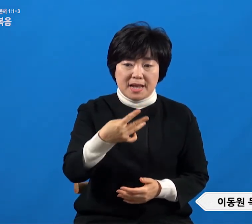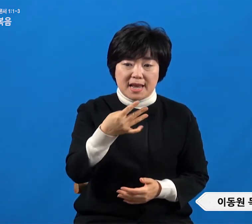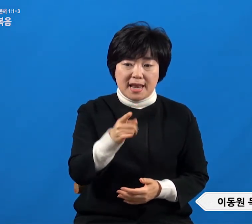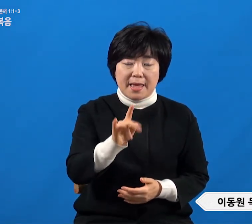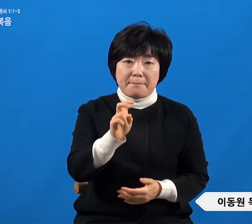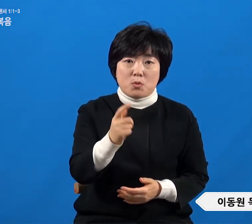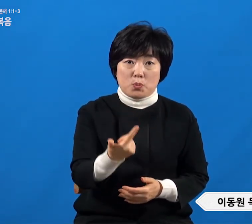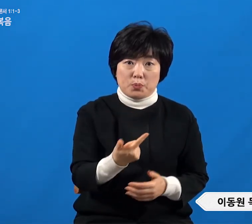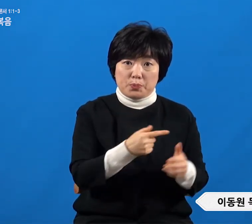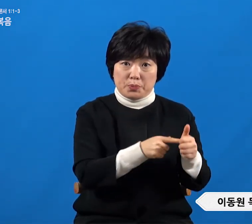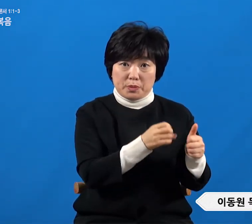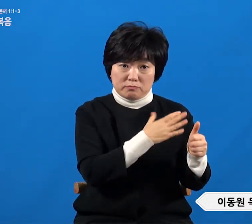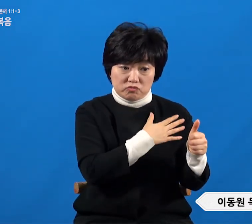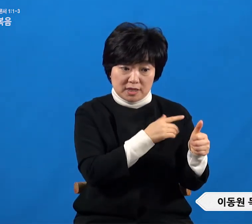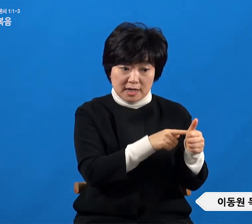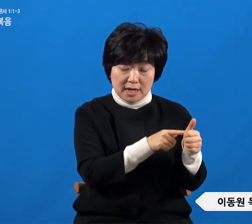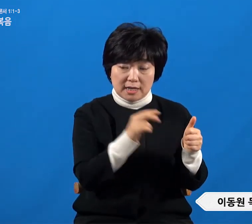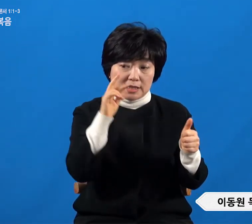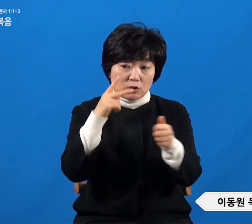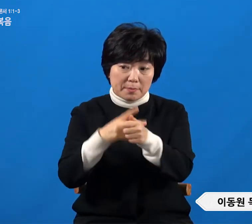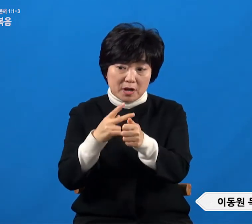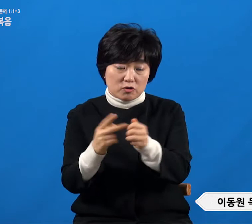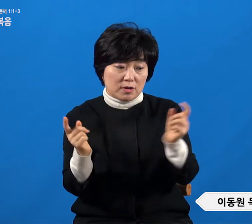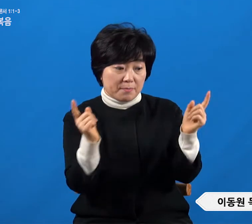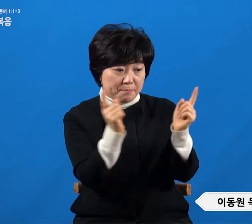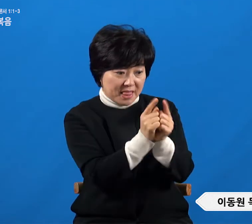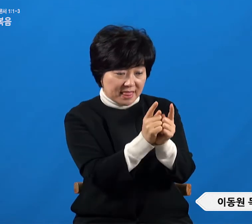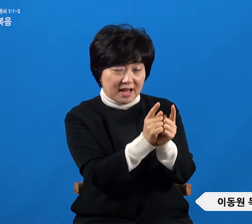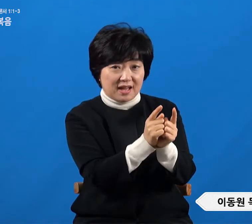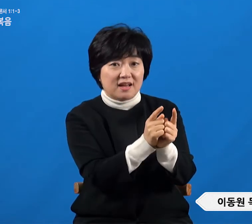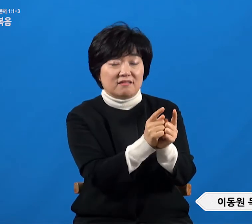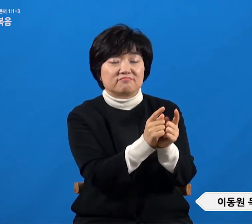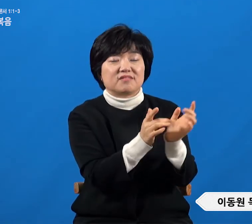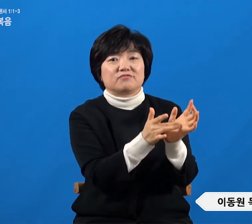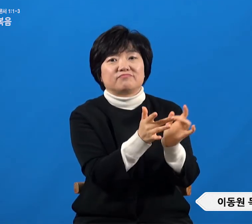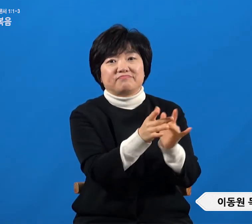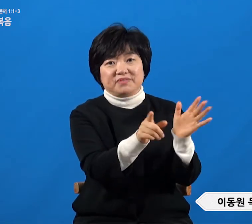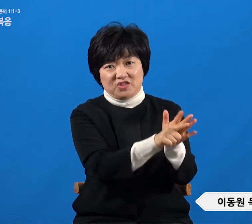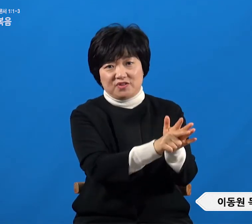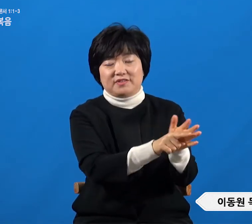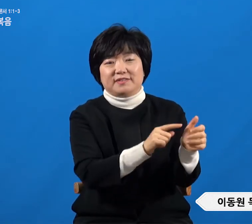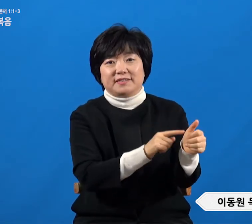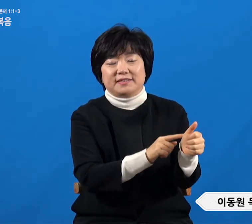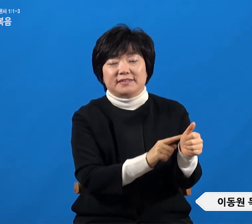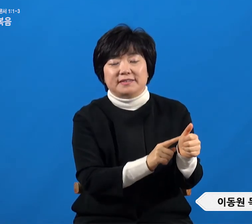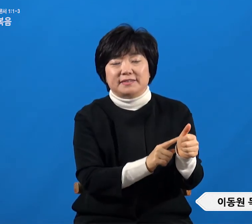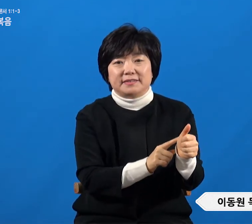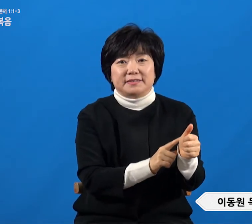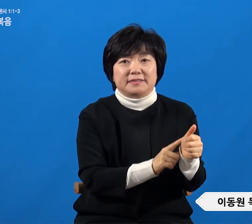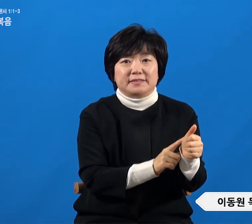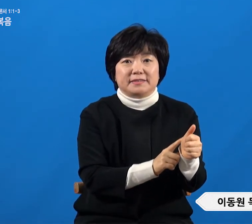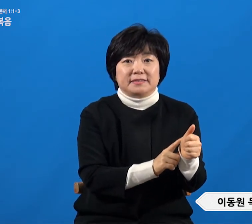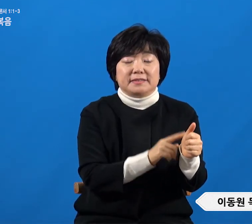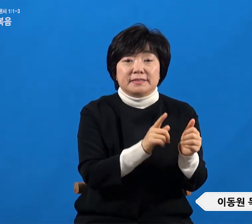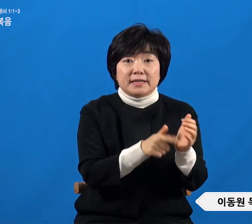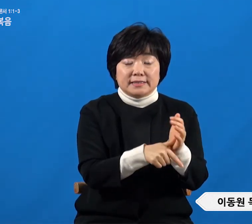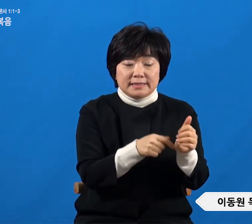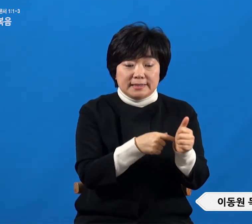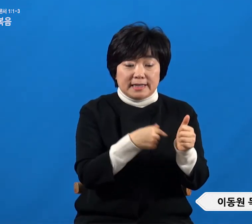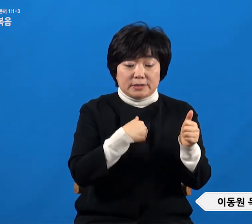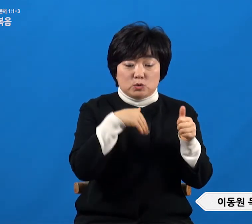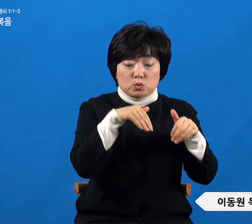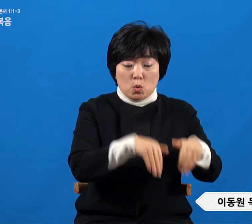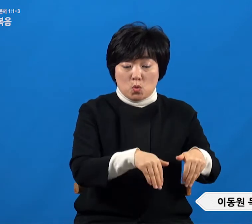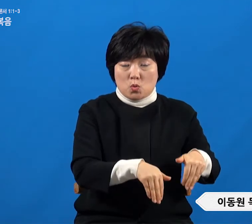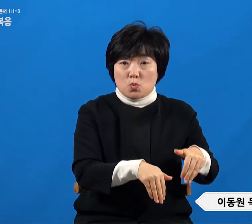바울 사도를 만나 그에게 복음을 듣습니다. 그리스도인이 됩니다. 그런데 그 당시 그가 데리고